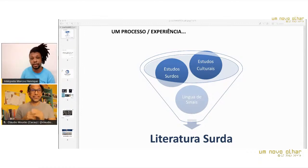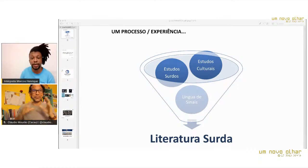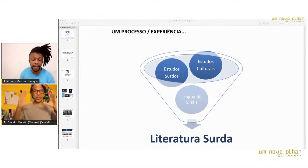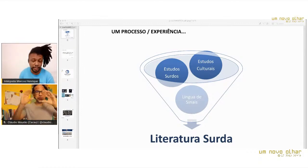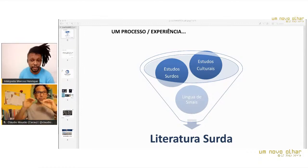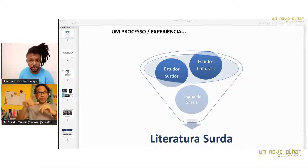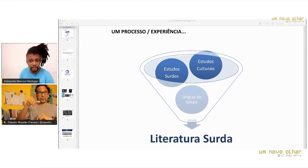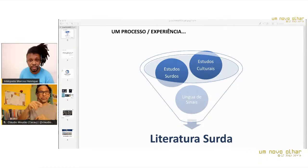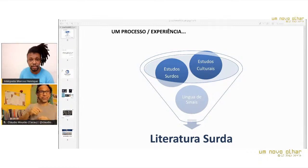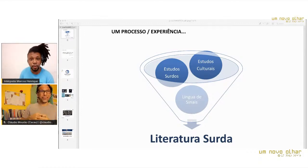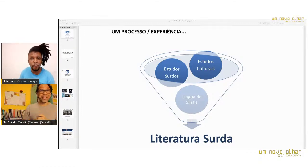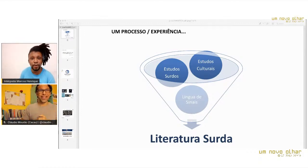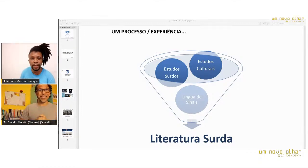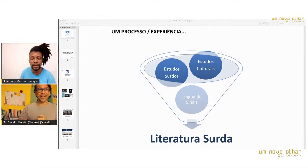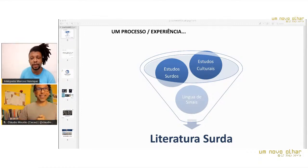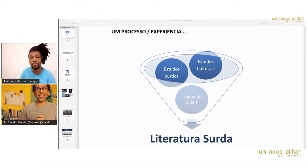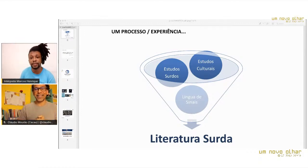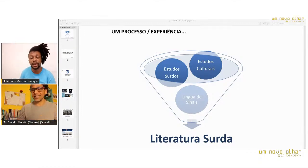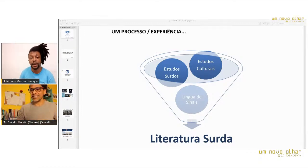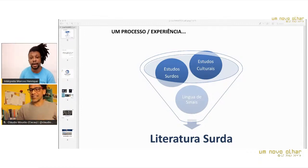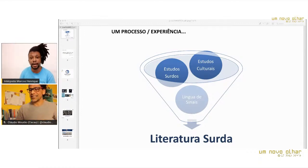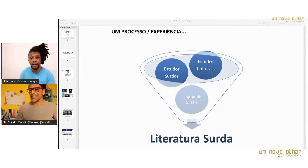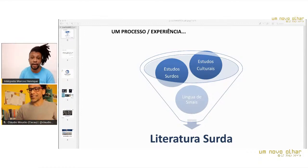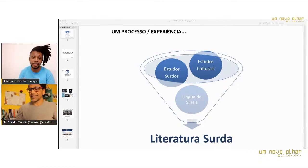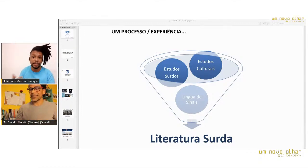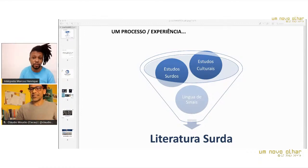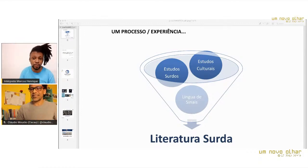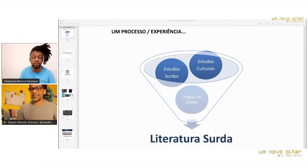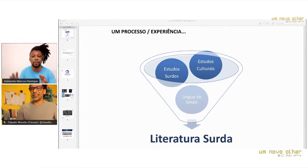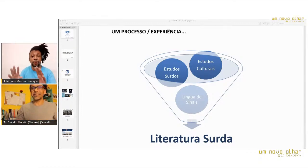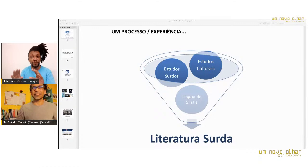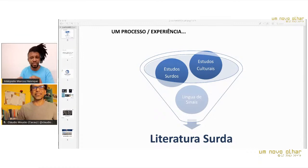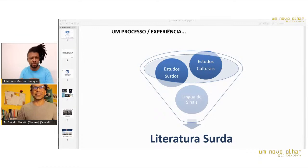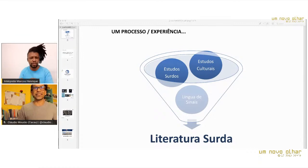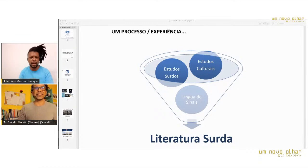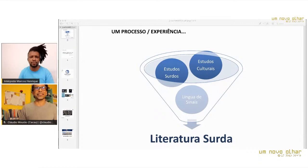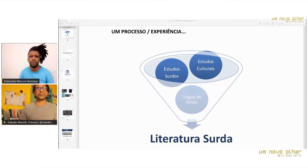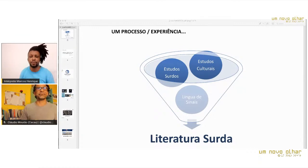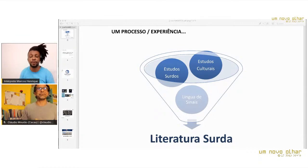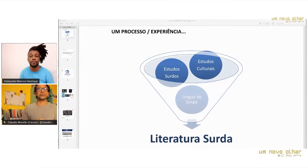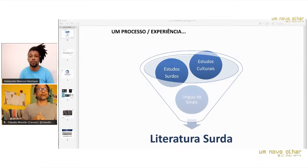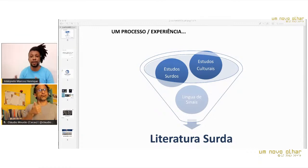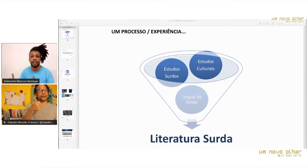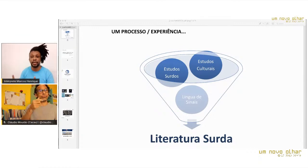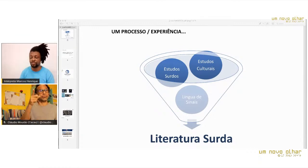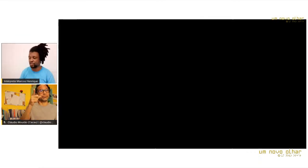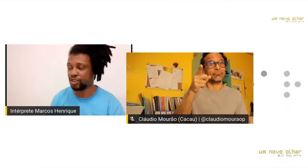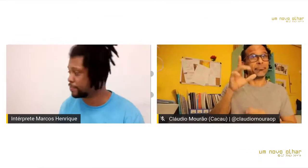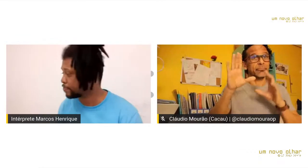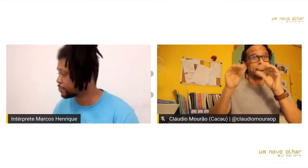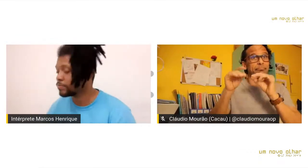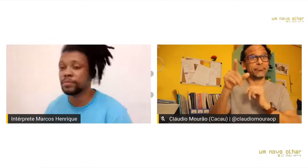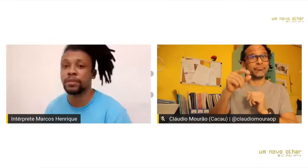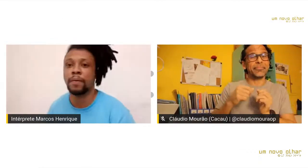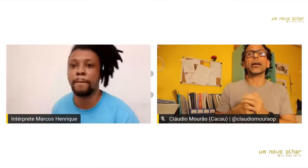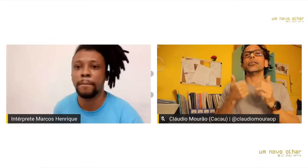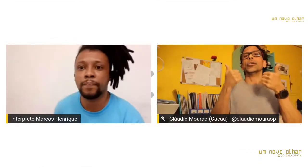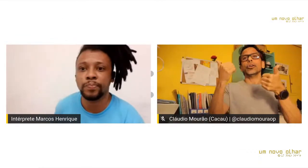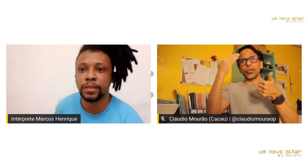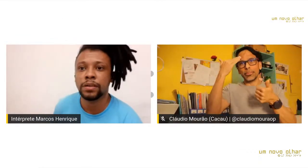e características que compõe aí a a literatura surda Pode fechar o ylai por favor ele colocar em tela